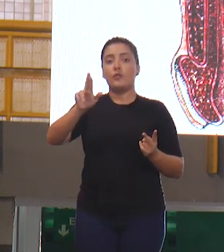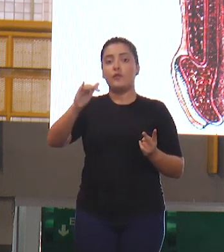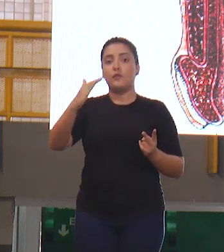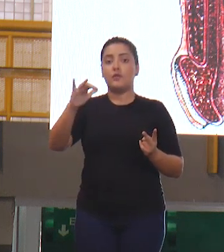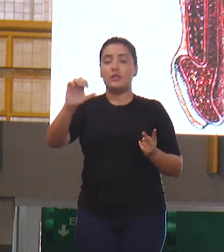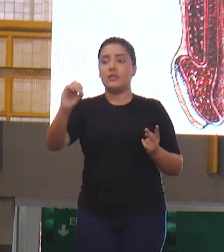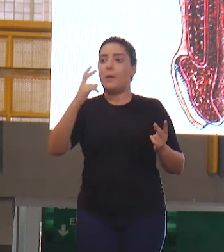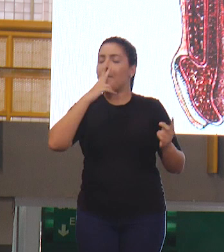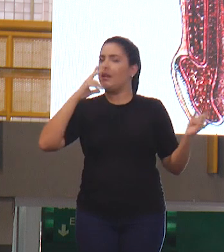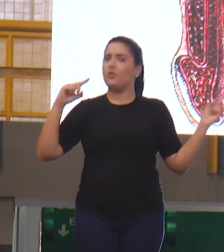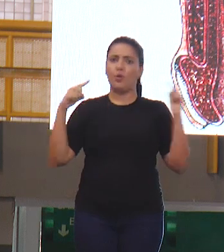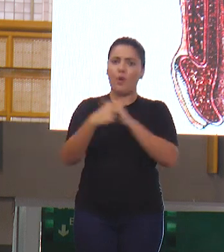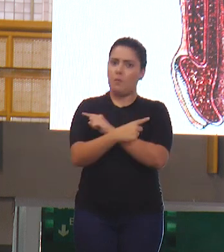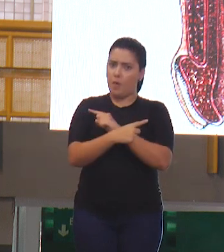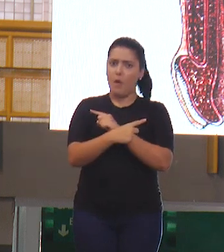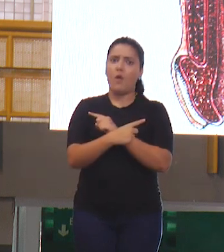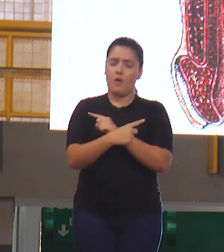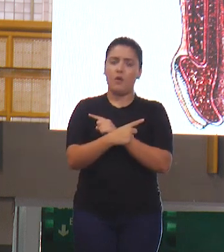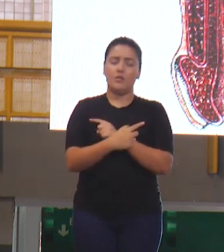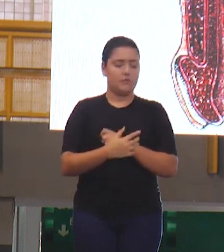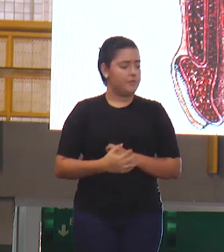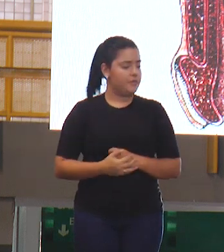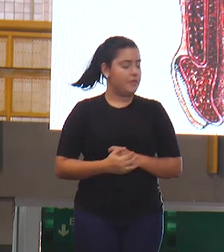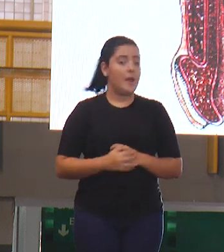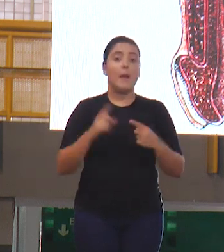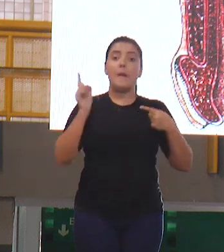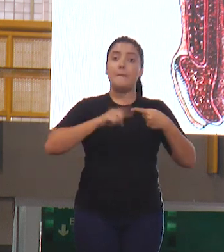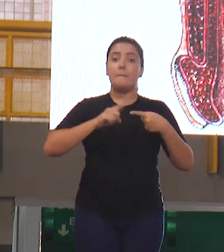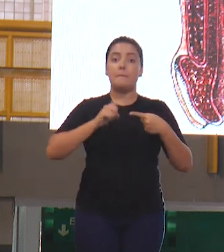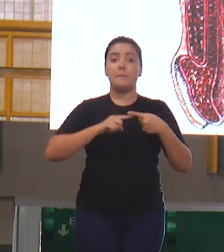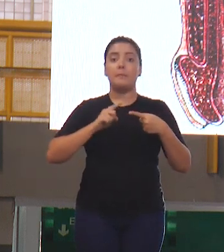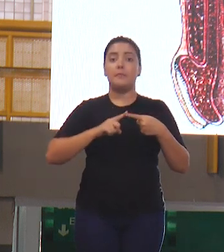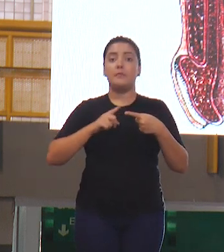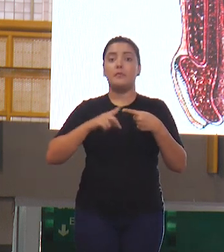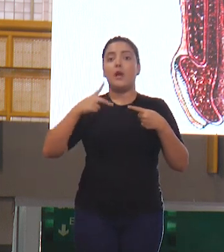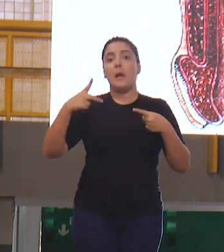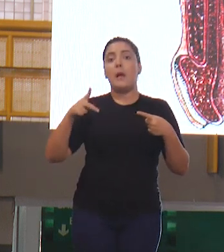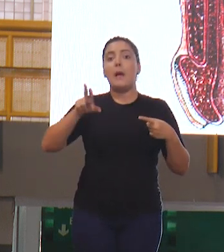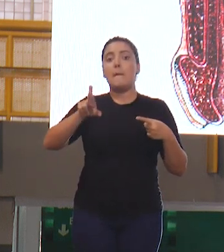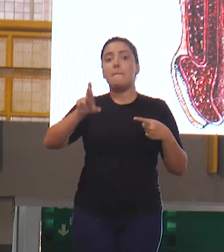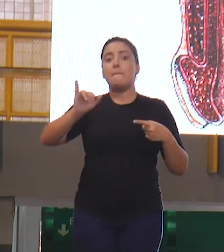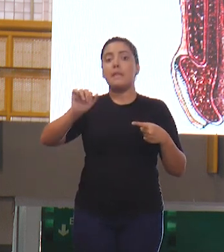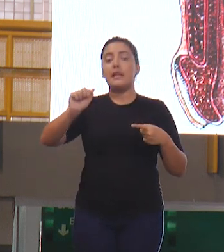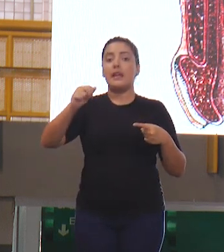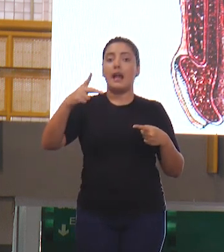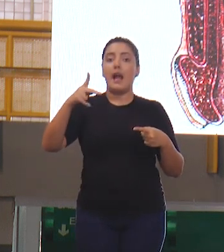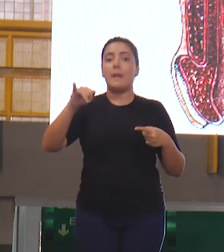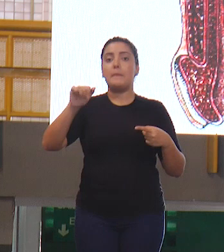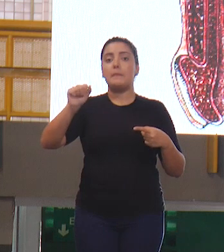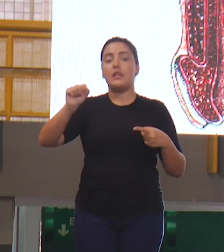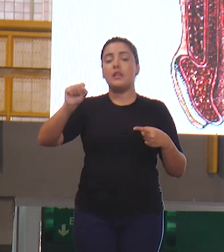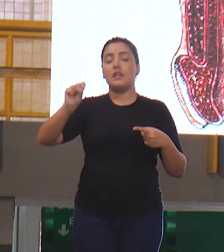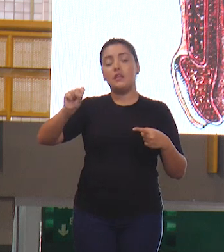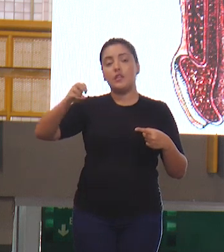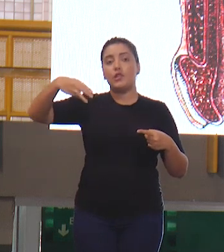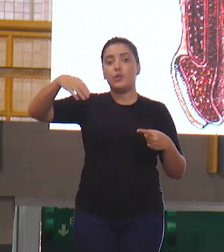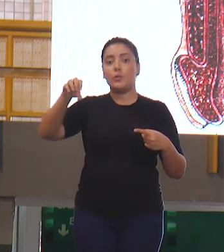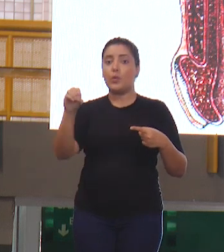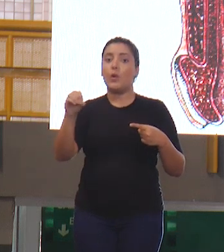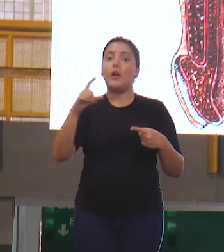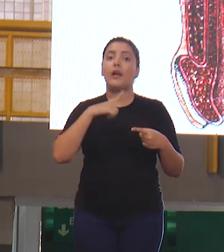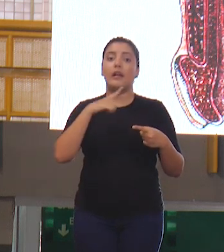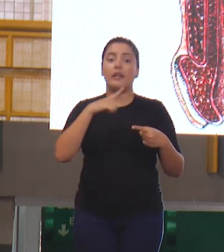diametralmente opostas. A primeira disfunção é o chamado de priapismo. O priapismo é quando você tem